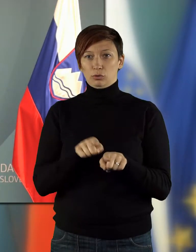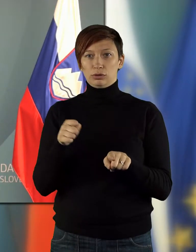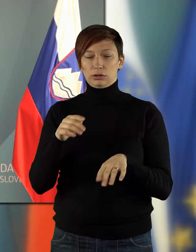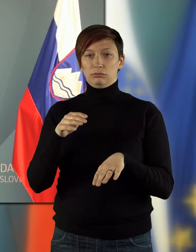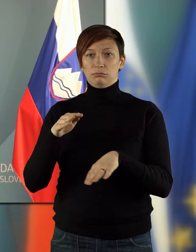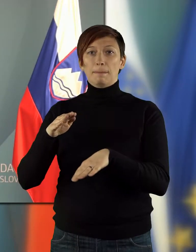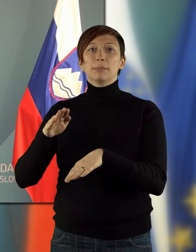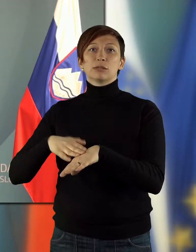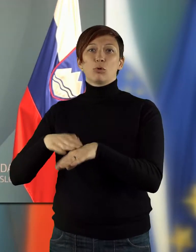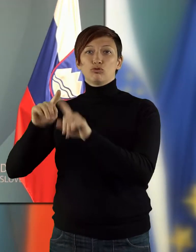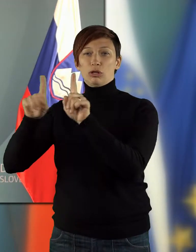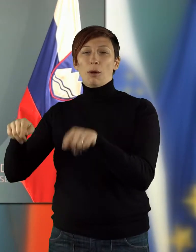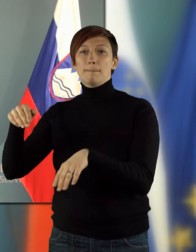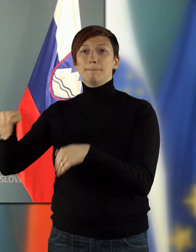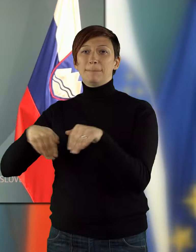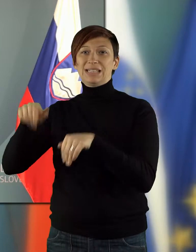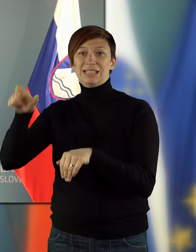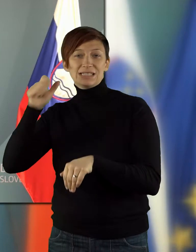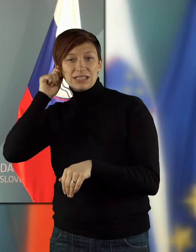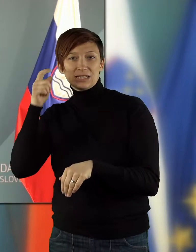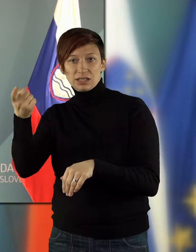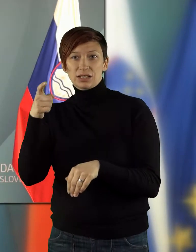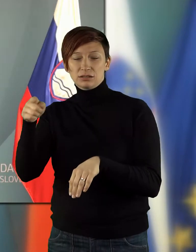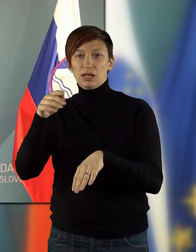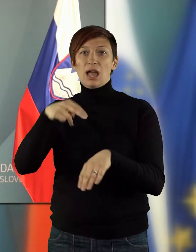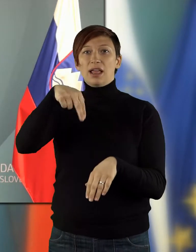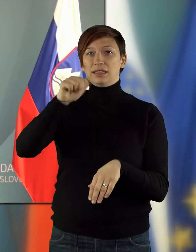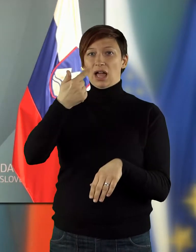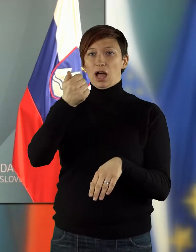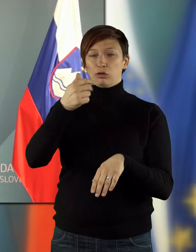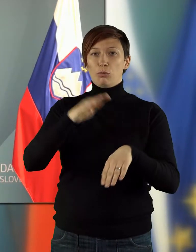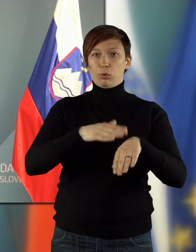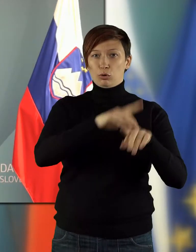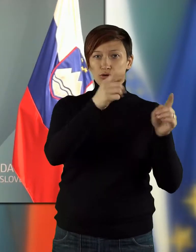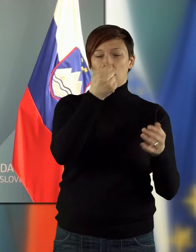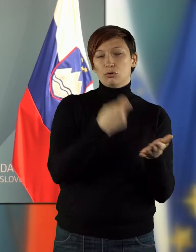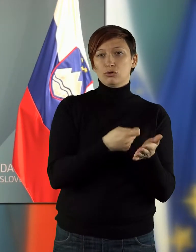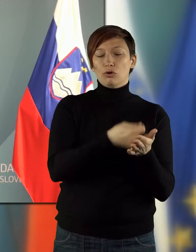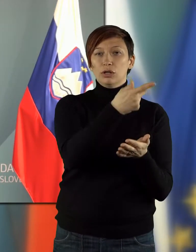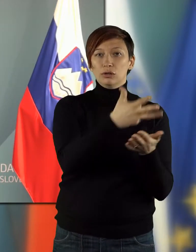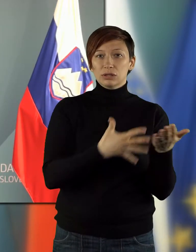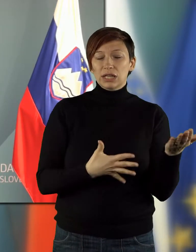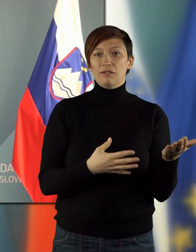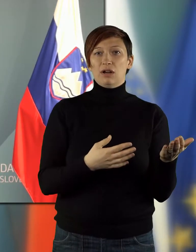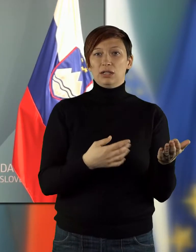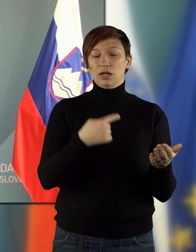kot mi sporoča ministrica, izhaja iz tega poročila na osnovi rezultatov